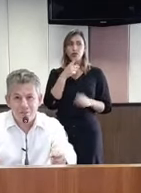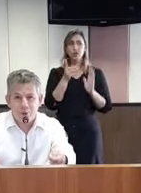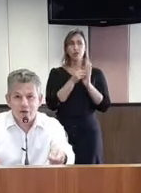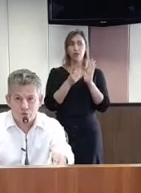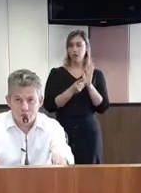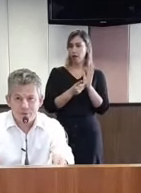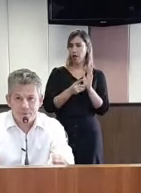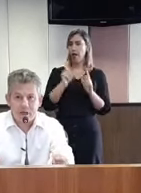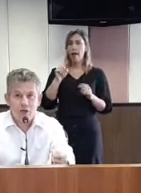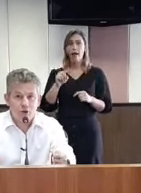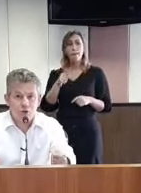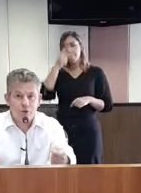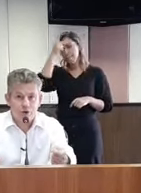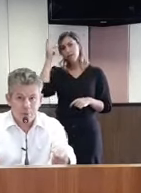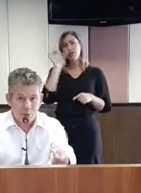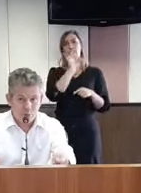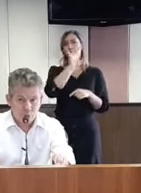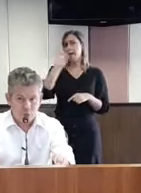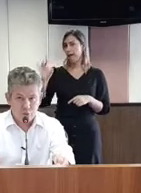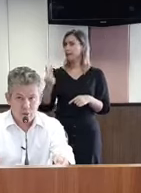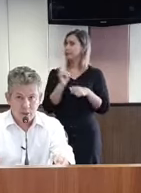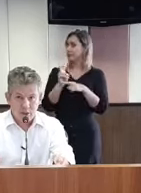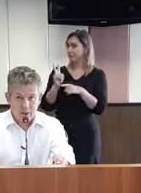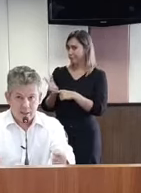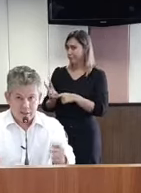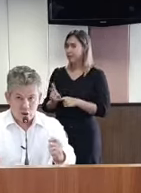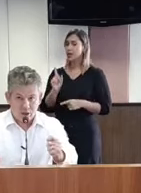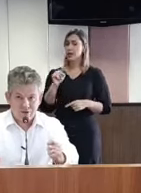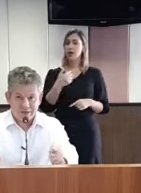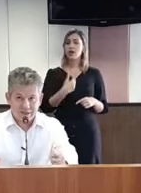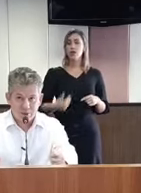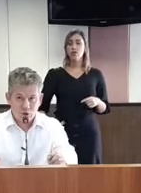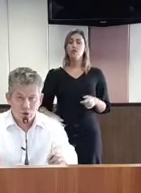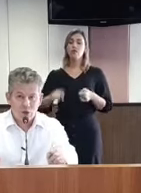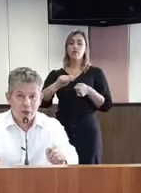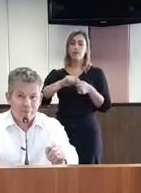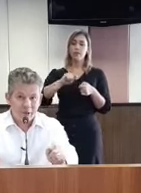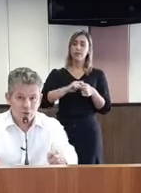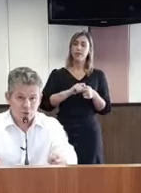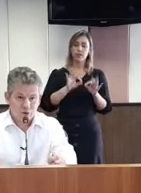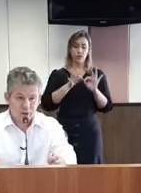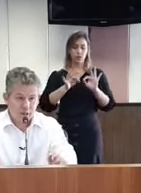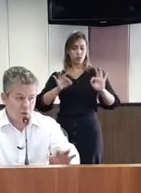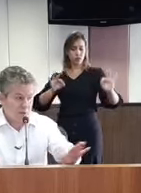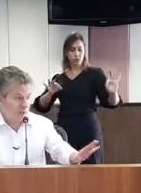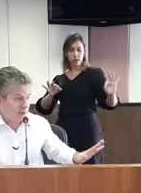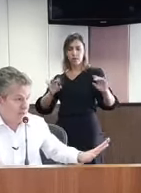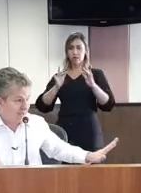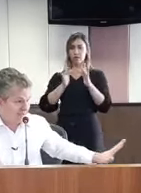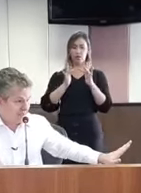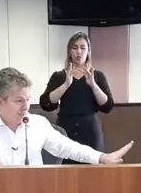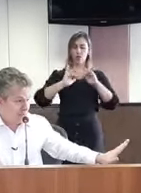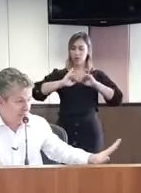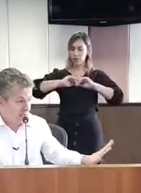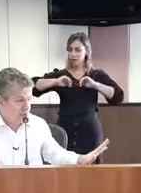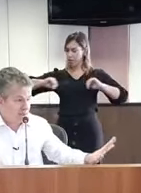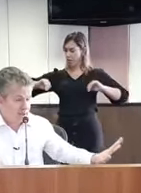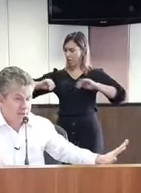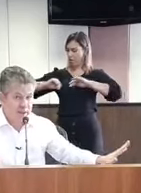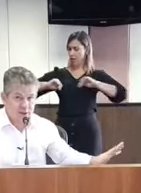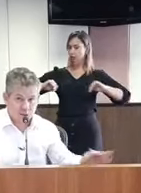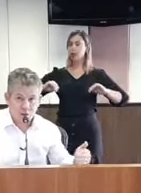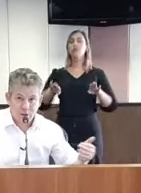atitudes e por ações. E é isso que o governo tem proposto, né? Que nós façamos o isolamento social, que mantenhamos